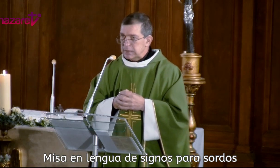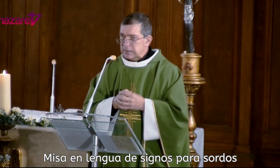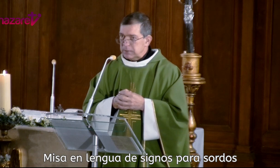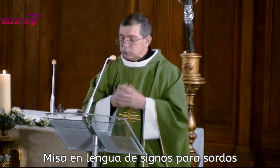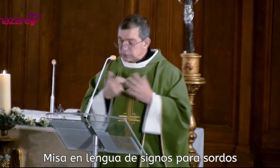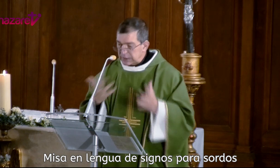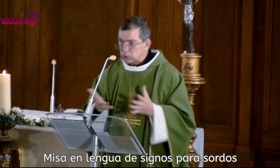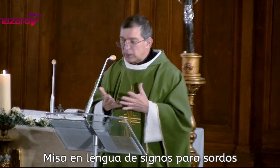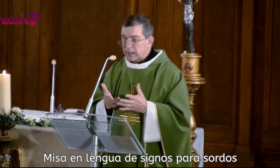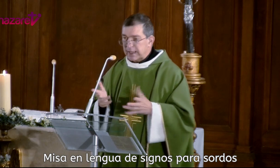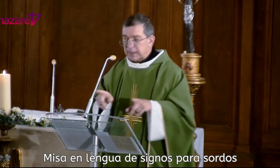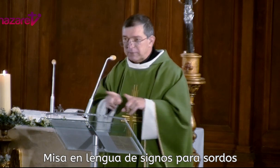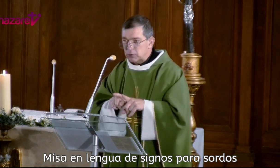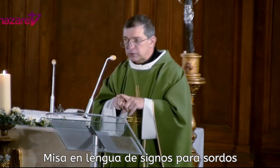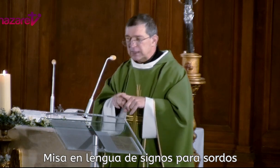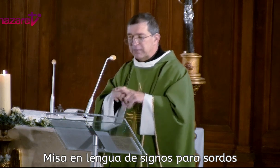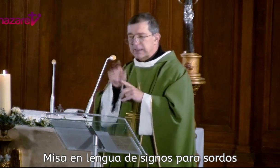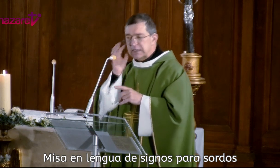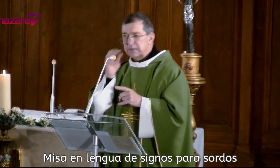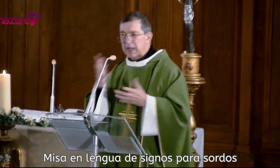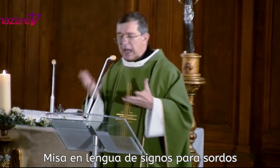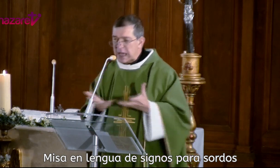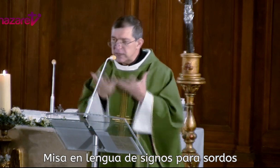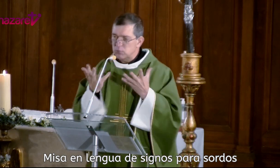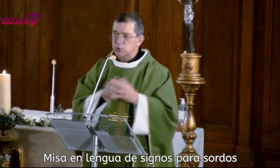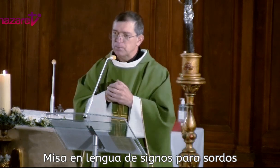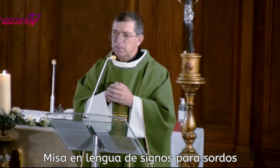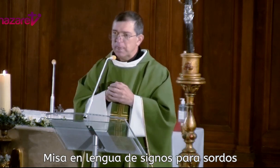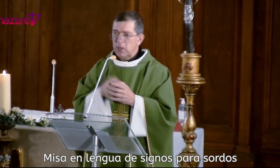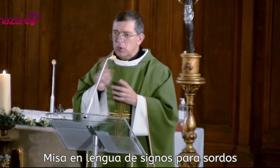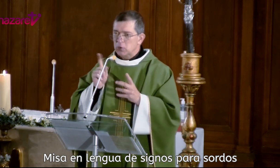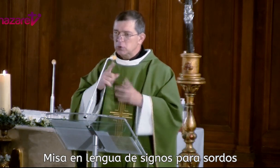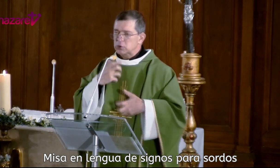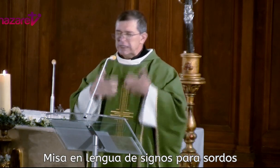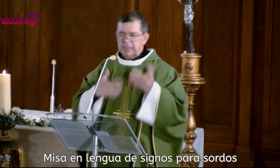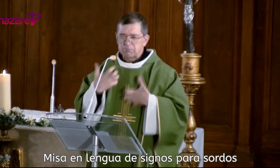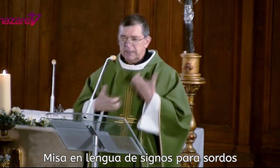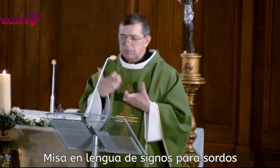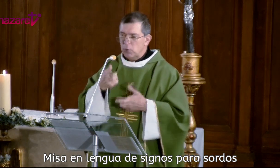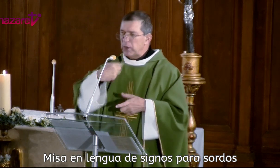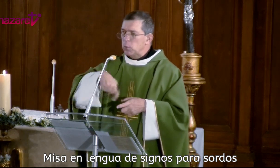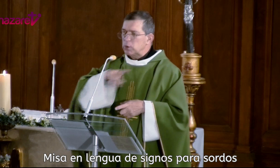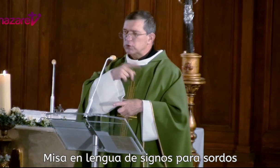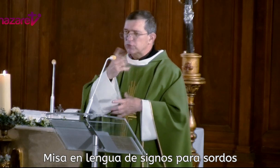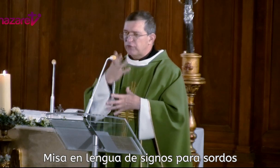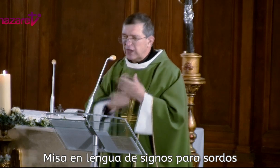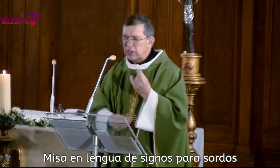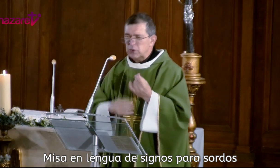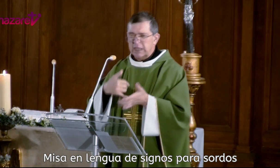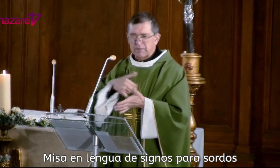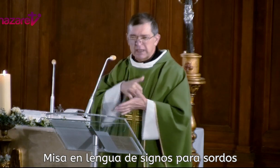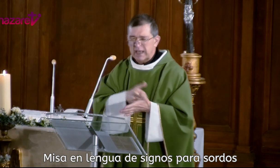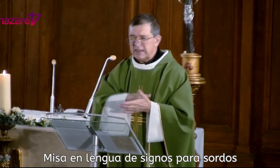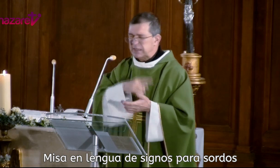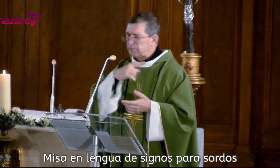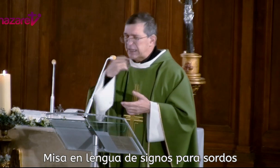Por tanto, hermanos y hermanas, ánimos. No nos desesperemos de nuestros fallos, debilidades y